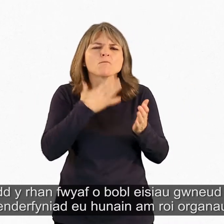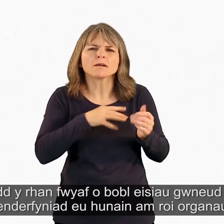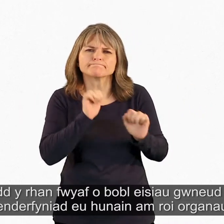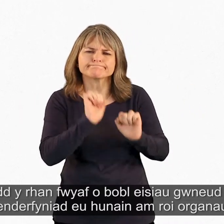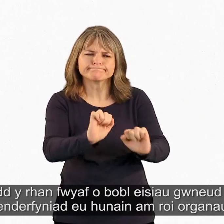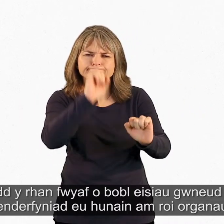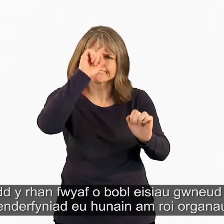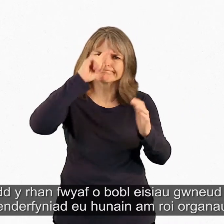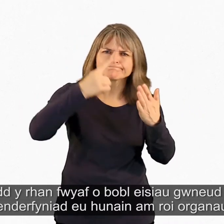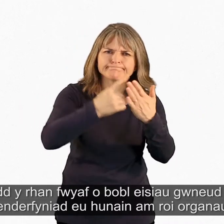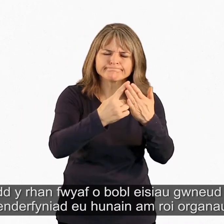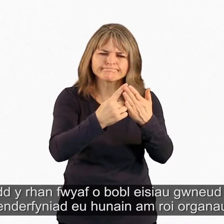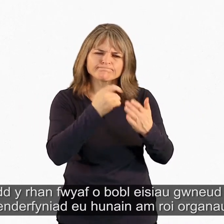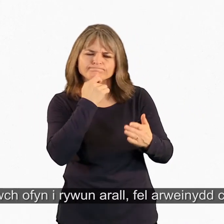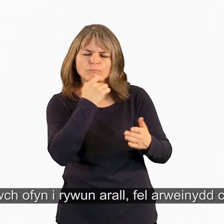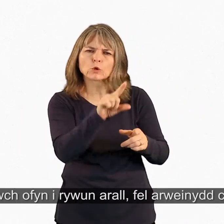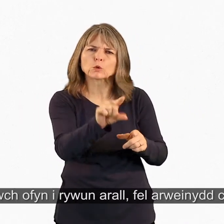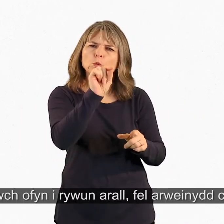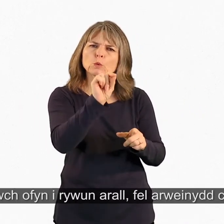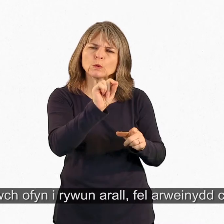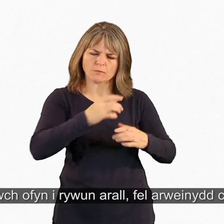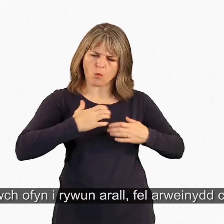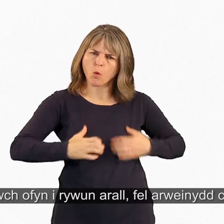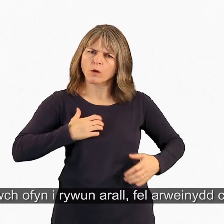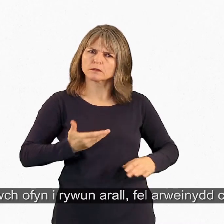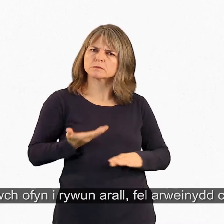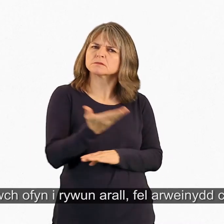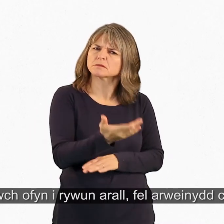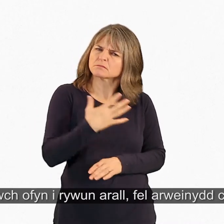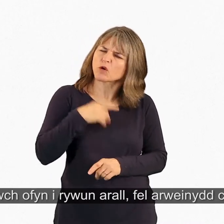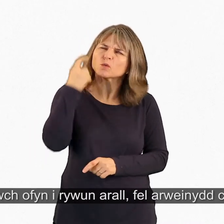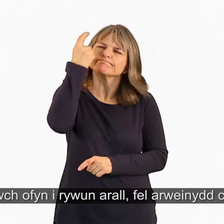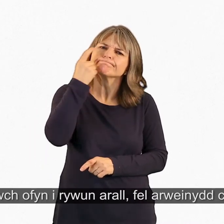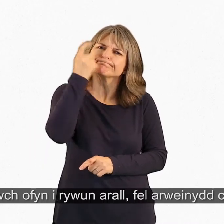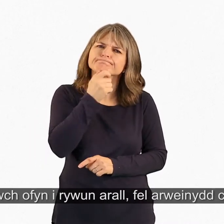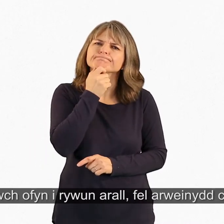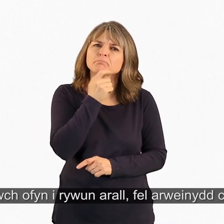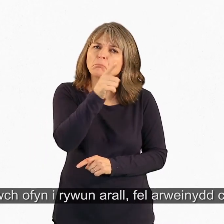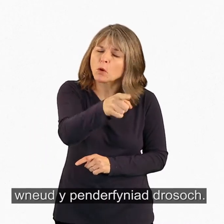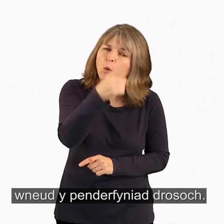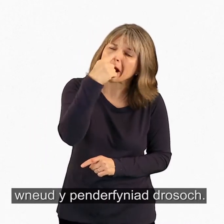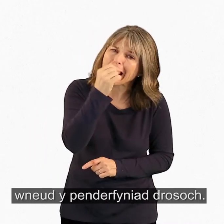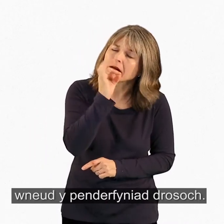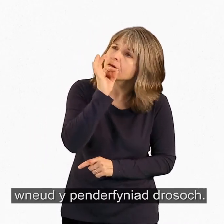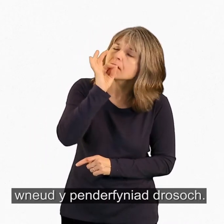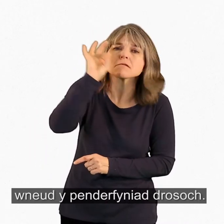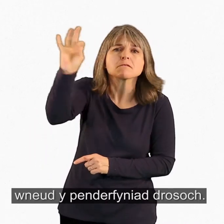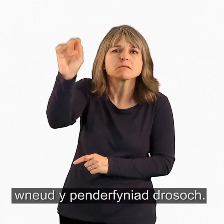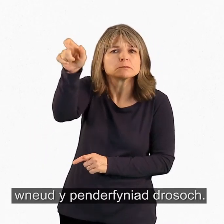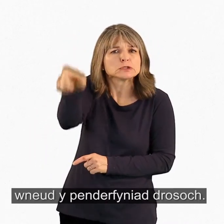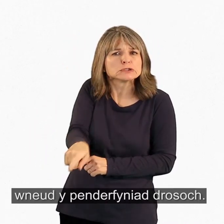am rhoi organau. Ond gallwch ofyn i rywun arall fel arweinydd crefyddol wneud y penderfyniad drosoch.